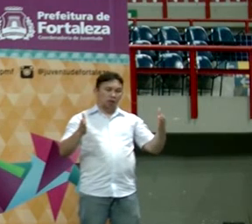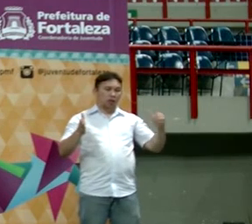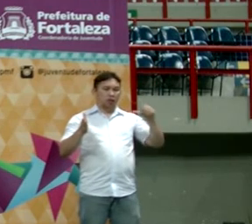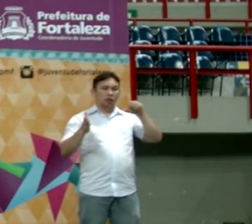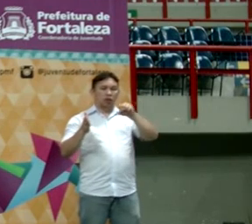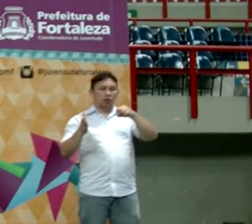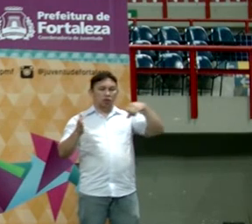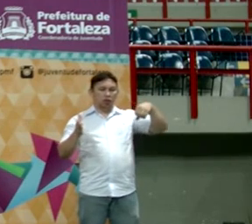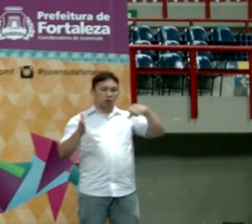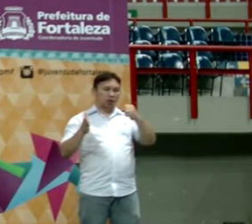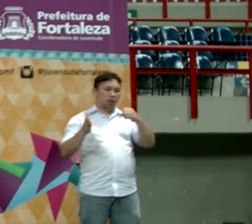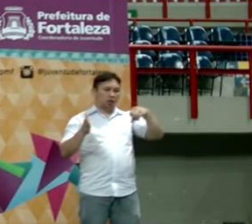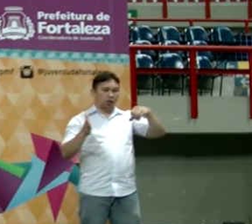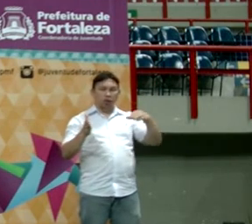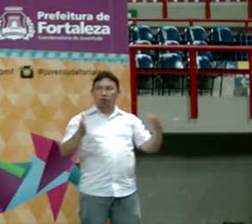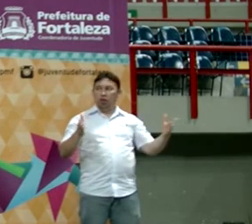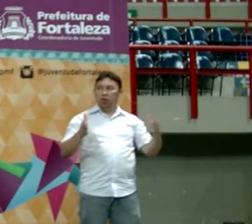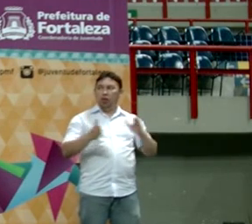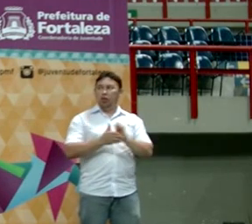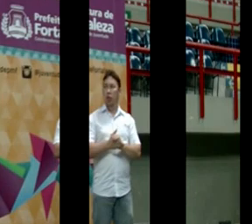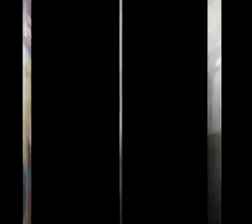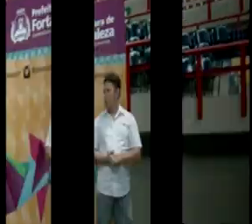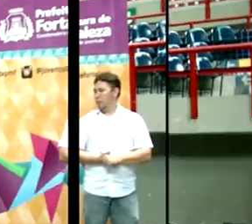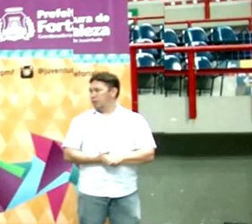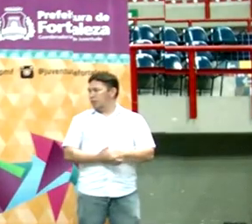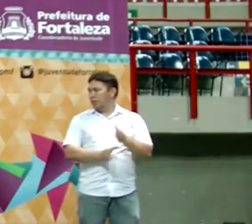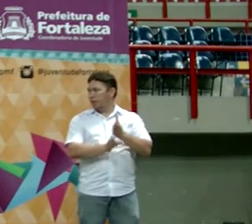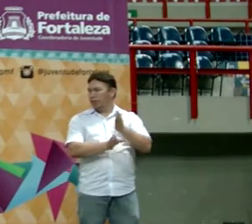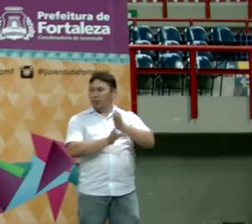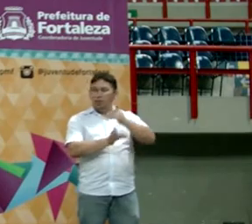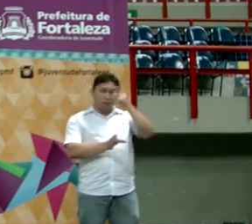tá? Com a queda do Muro de Berlim,